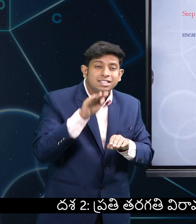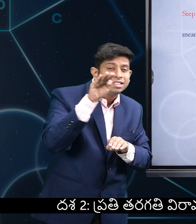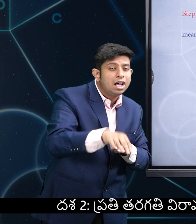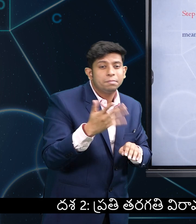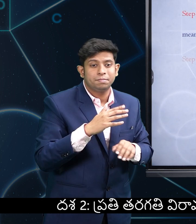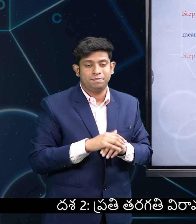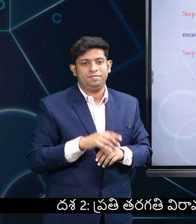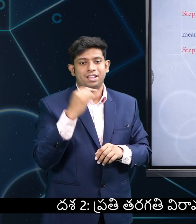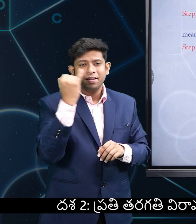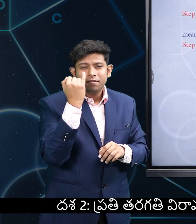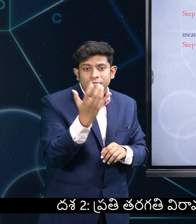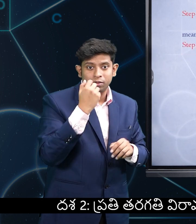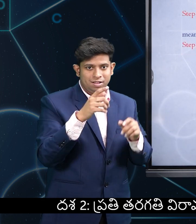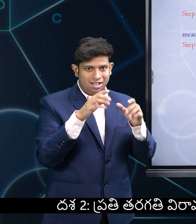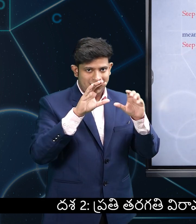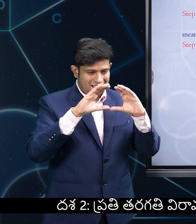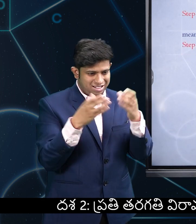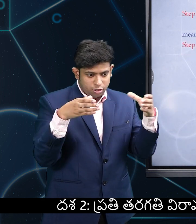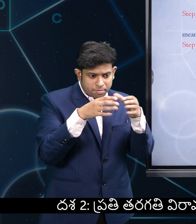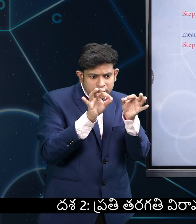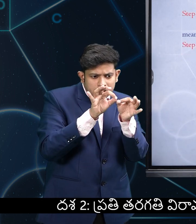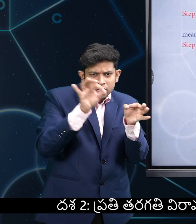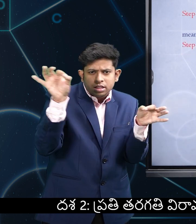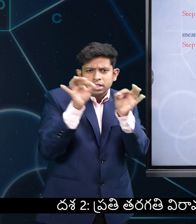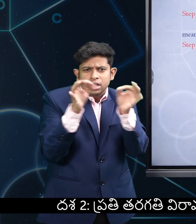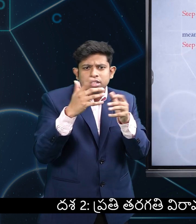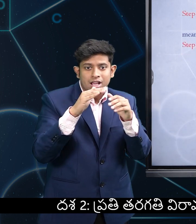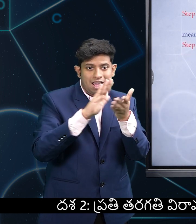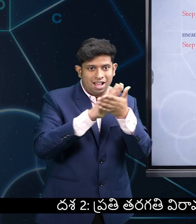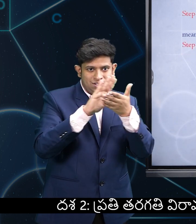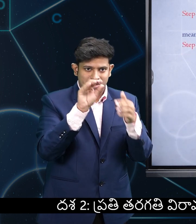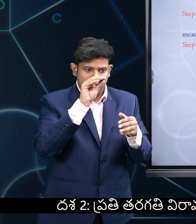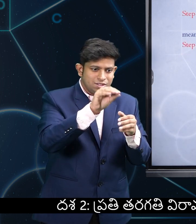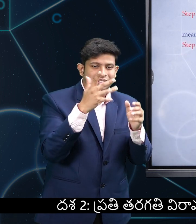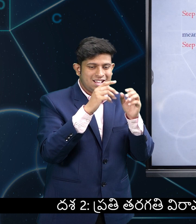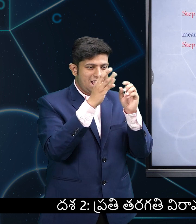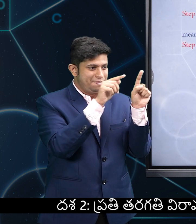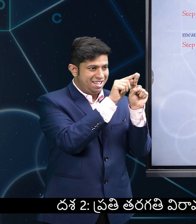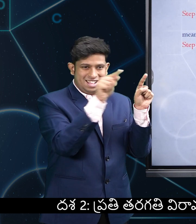దశ 2. ప్రతి తరగతి విరామం యొక్క తరగతి పరిమాణం hని